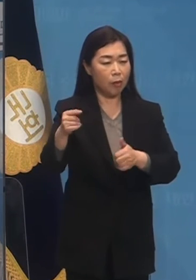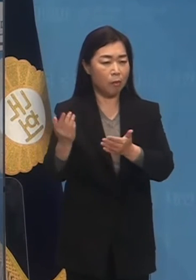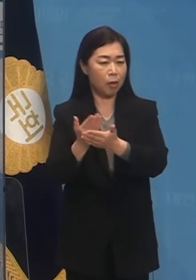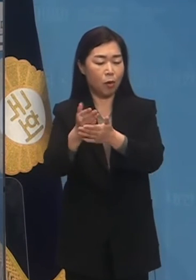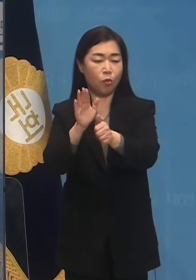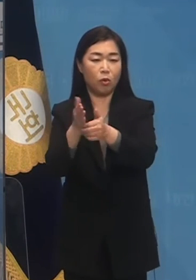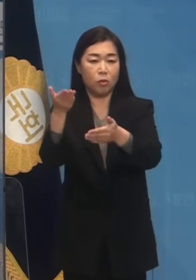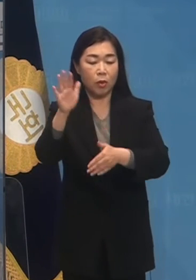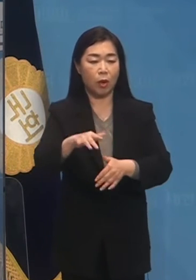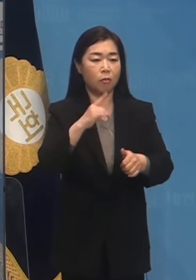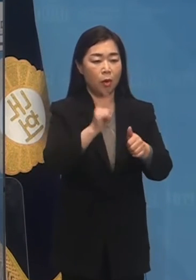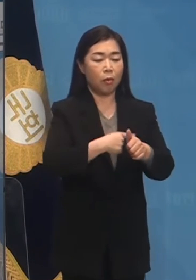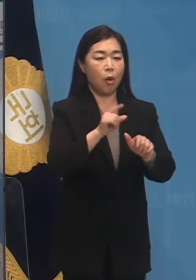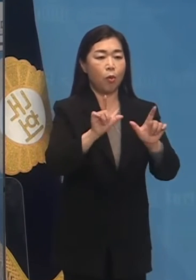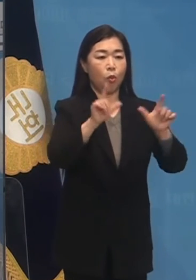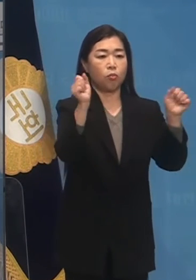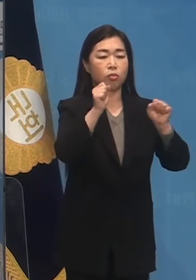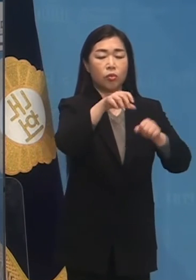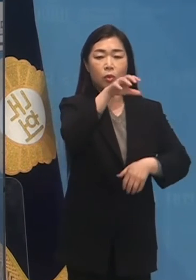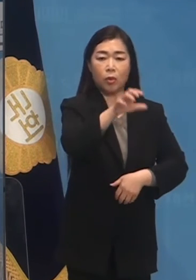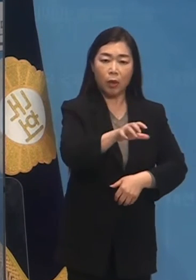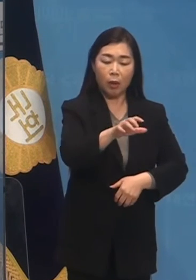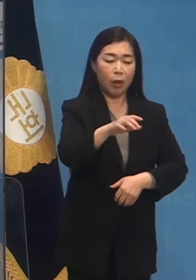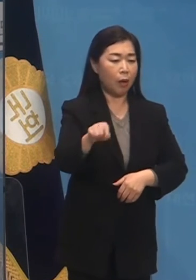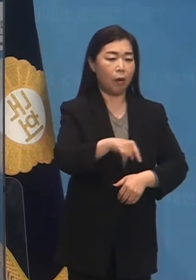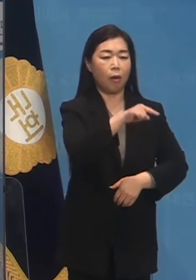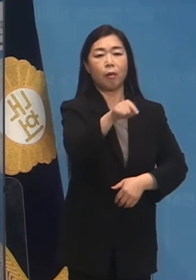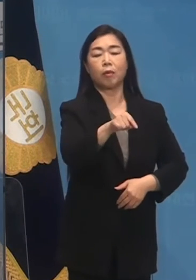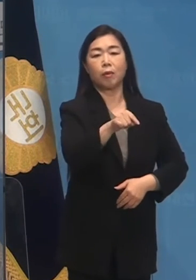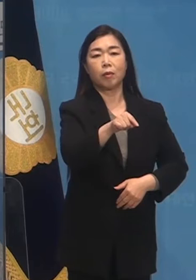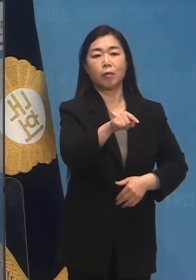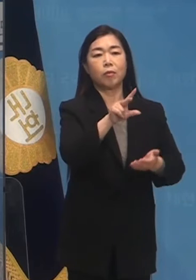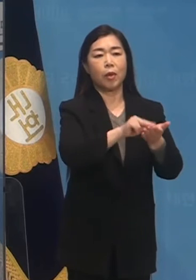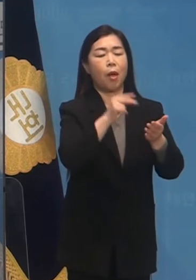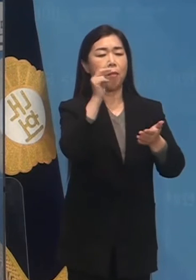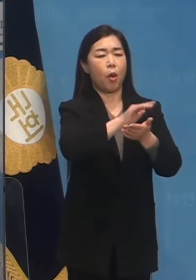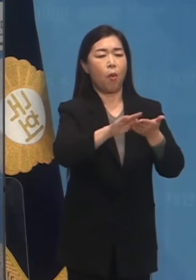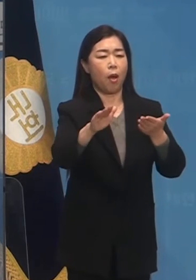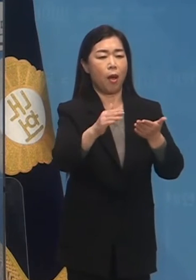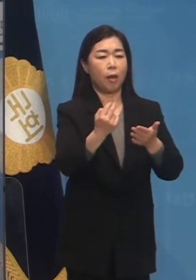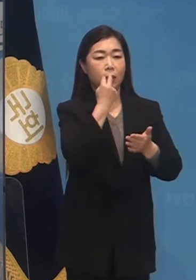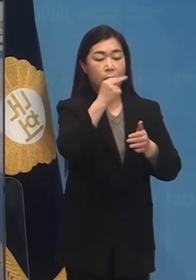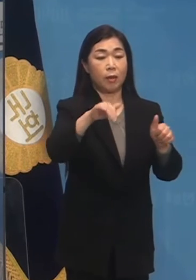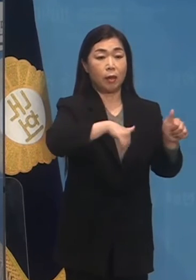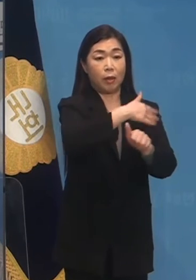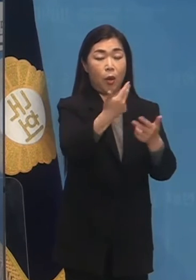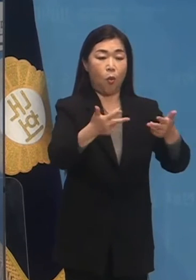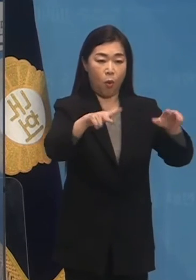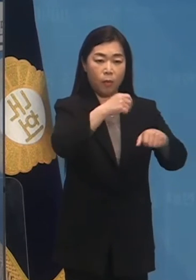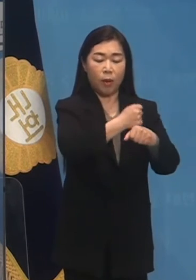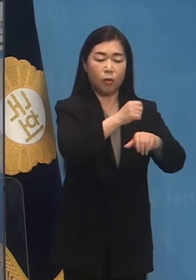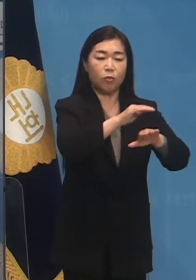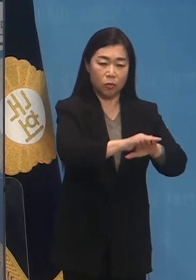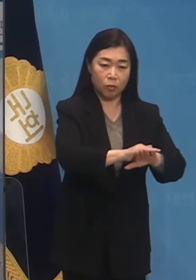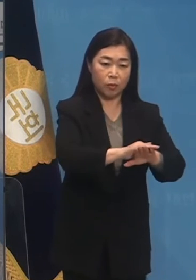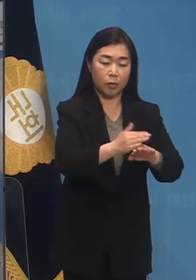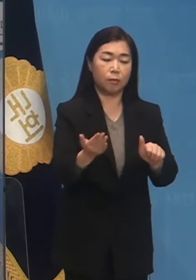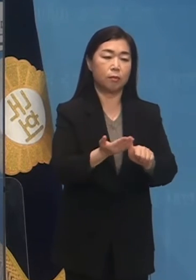진전에 따라 남한의 북한 공간을 만들고 우선은 평화 생태 공원을 조성하고